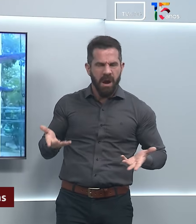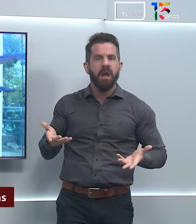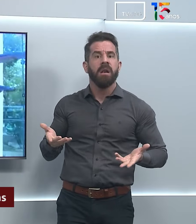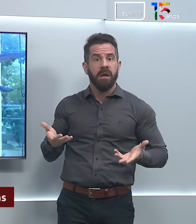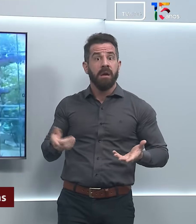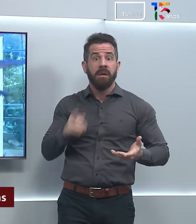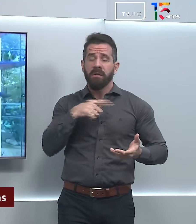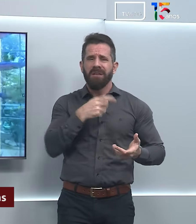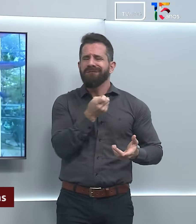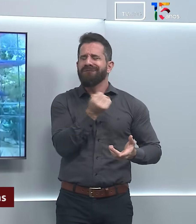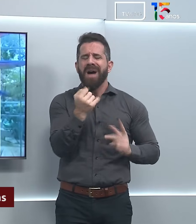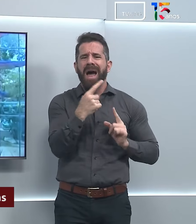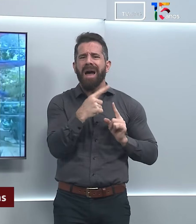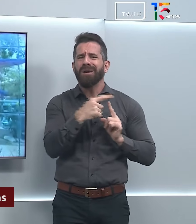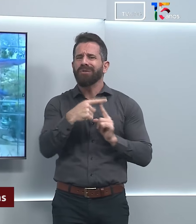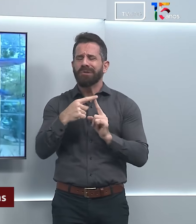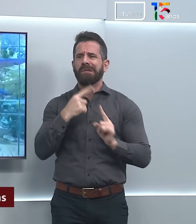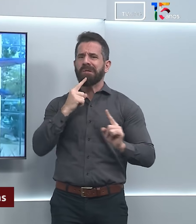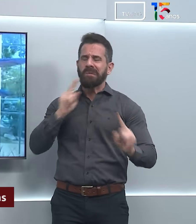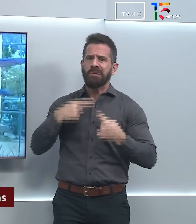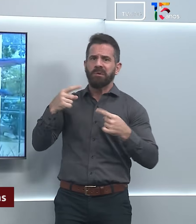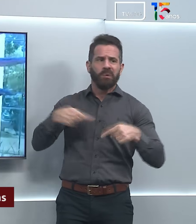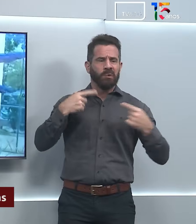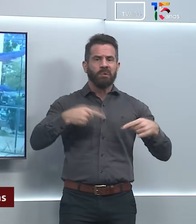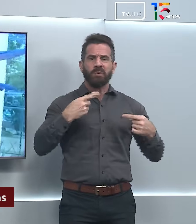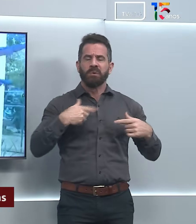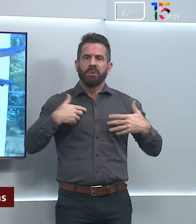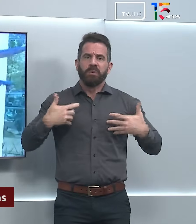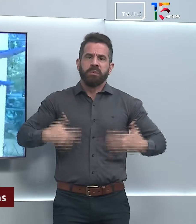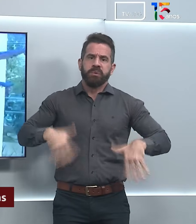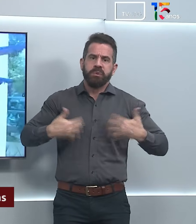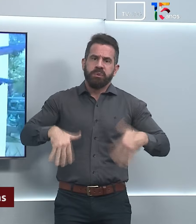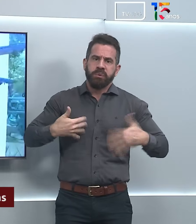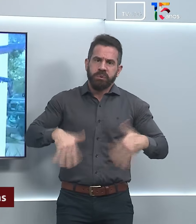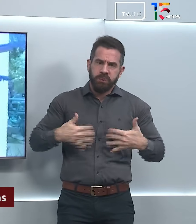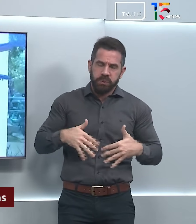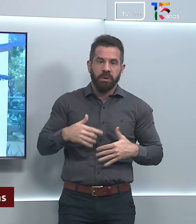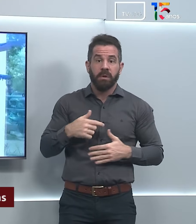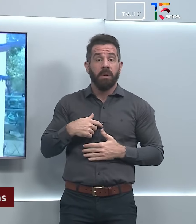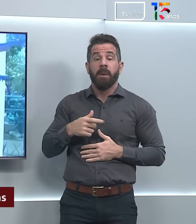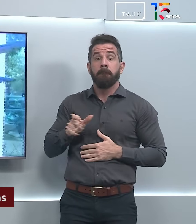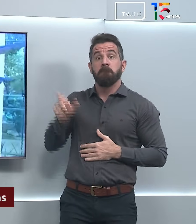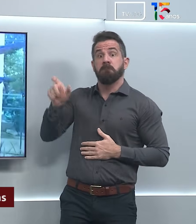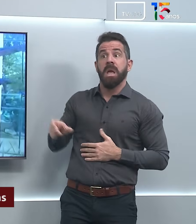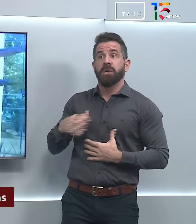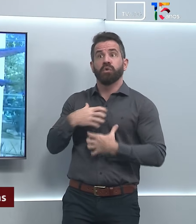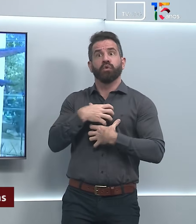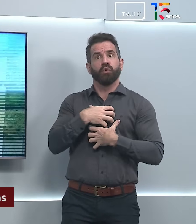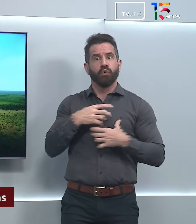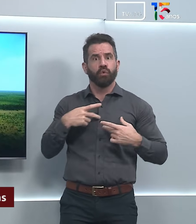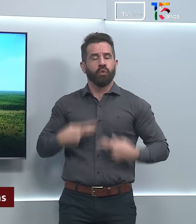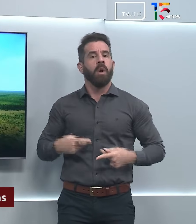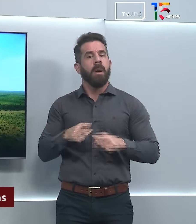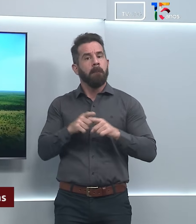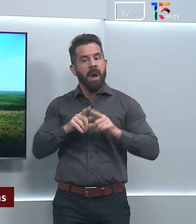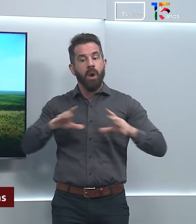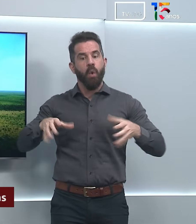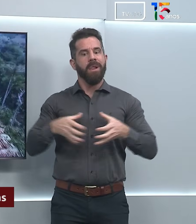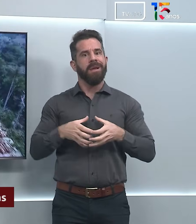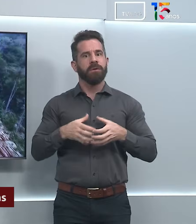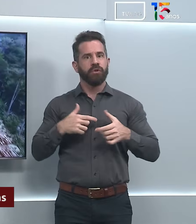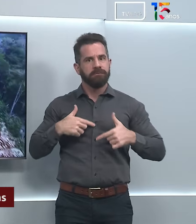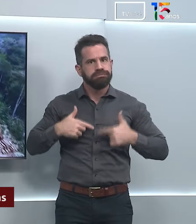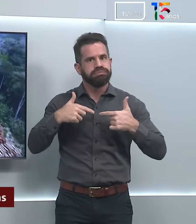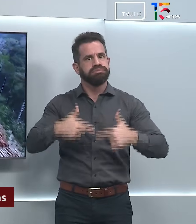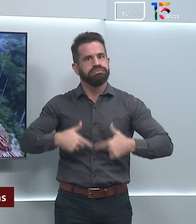eram vários tipos de intimidações que a gente sofria, não só como pessoa, mas como coletivo. Levantamento